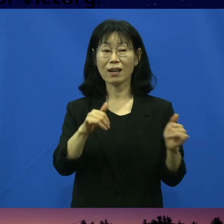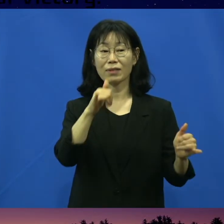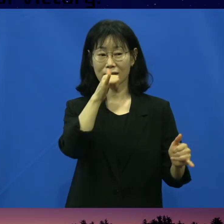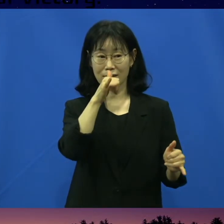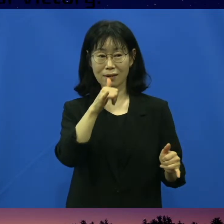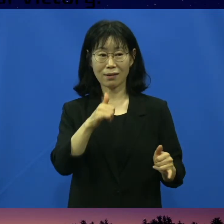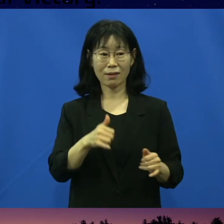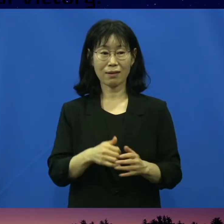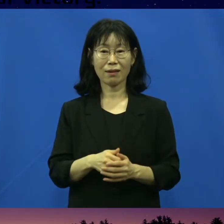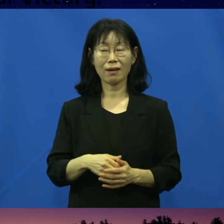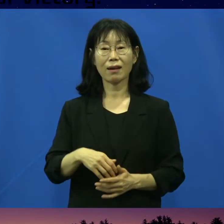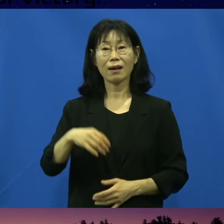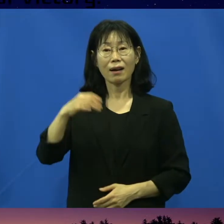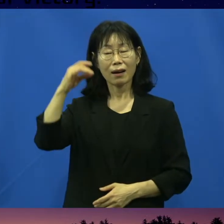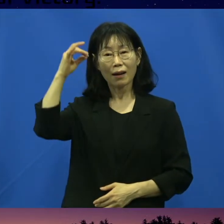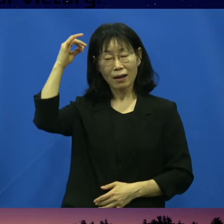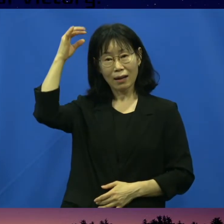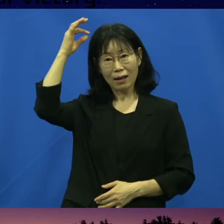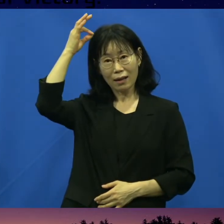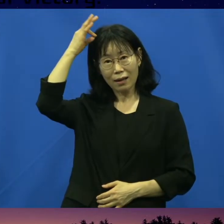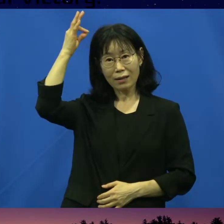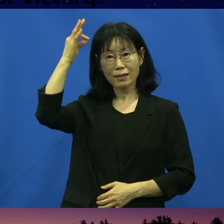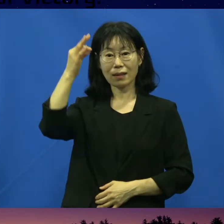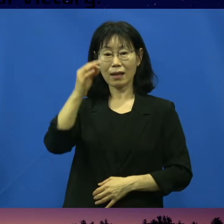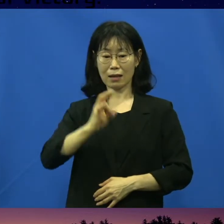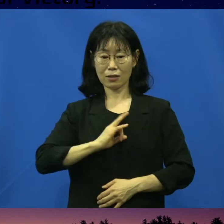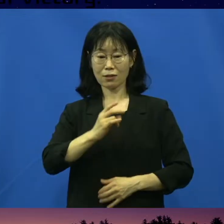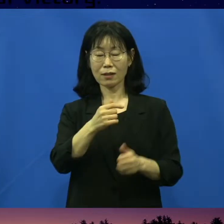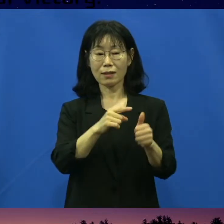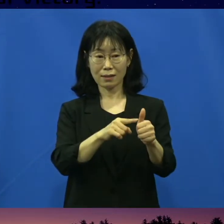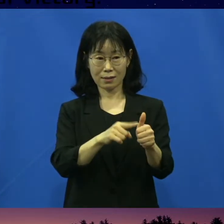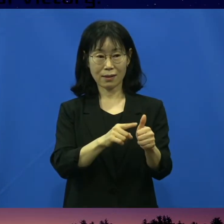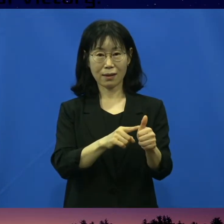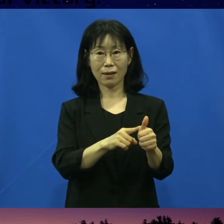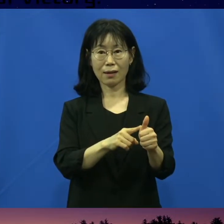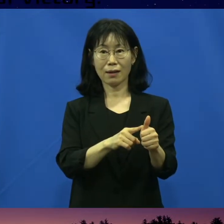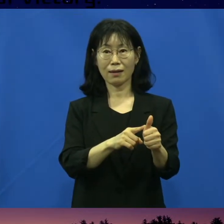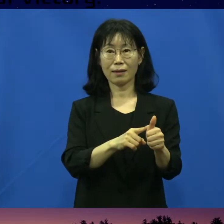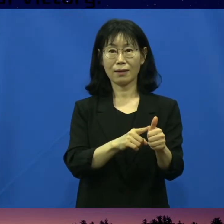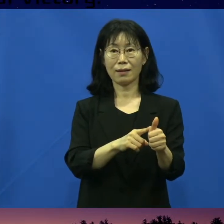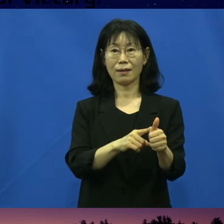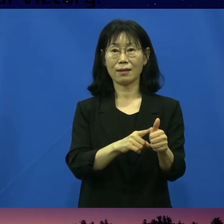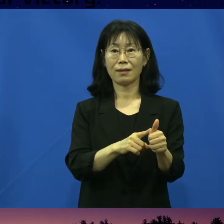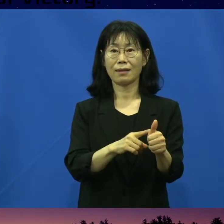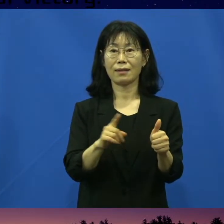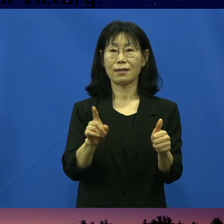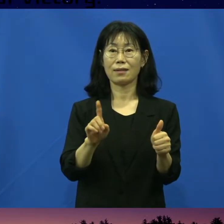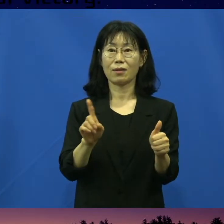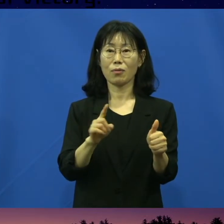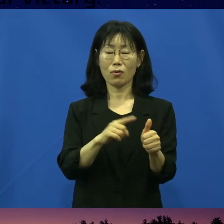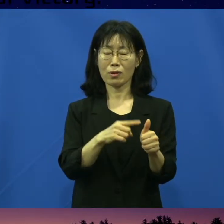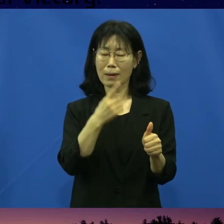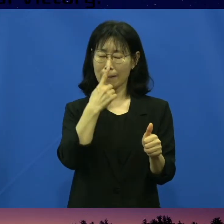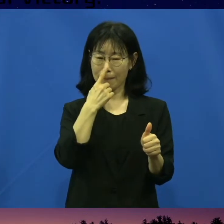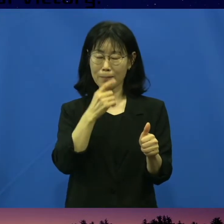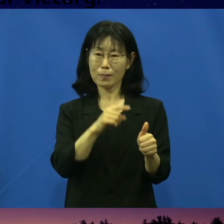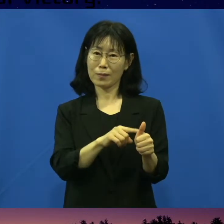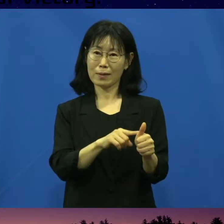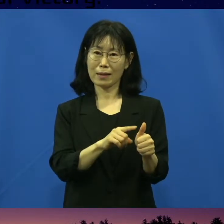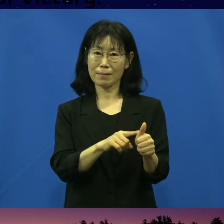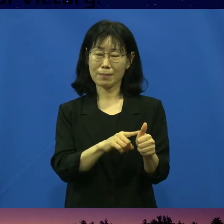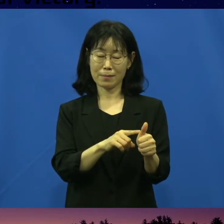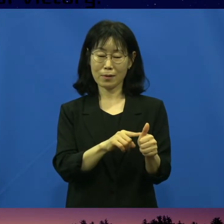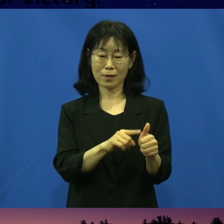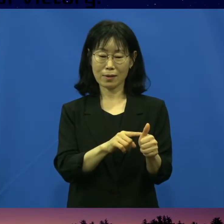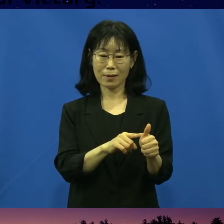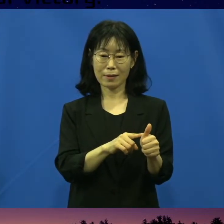엘리사 선지자가 이게 대단한 게 그런 거죠. 근데 여러분 엘리사는 멋진 선지자예요. 제가 이 보니까